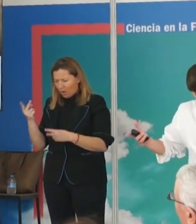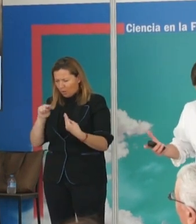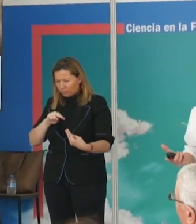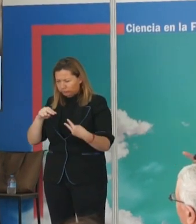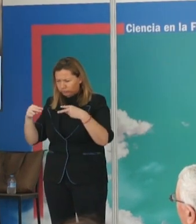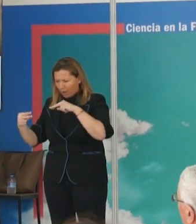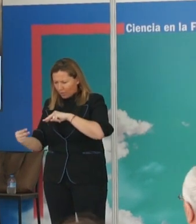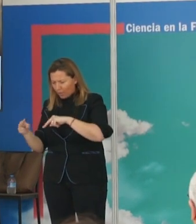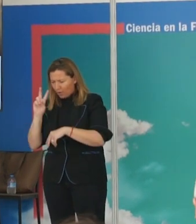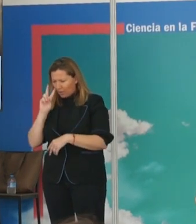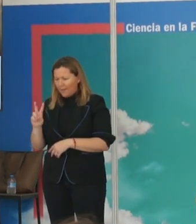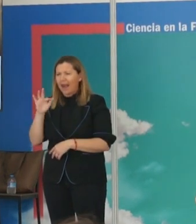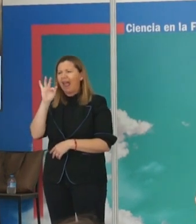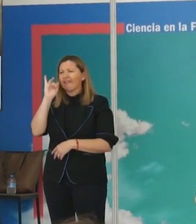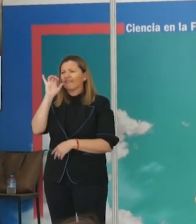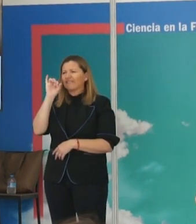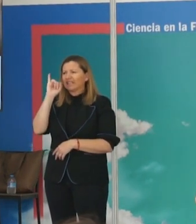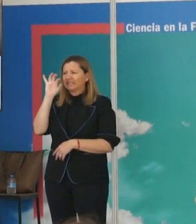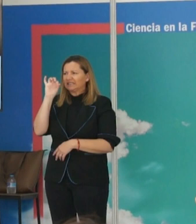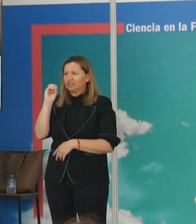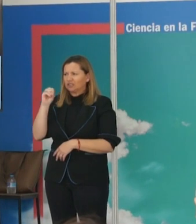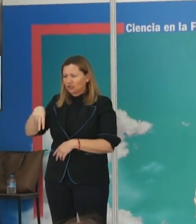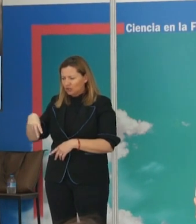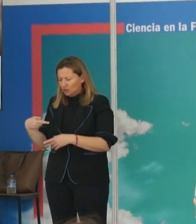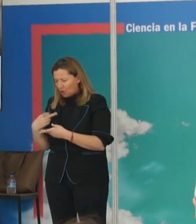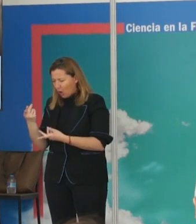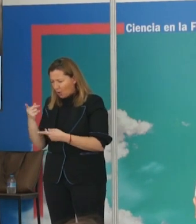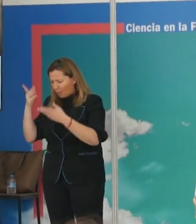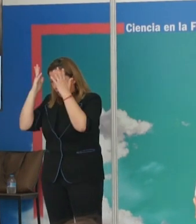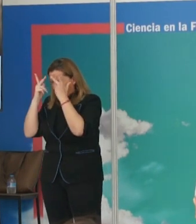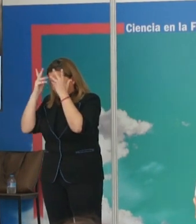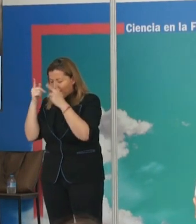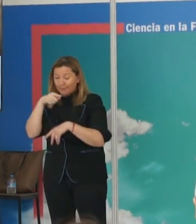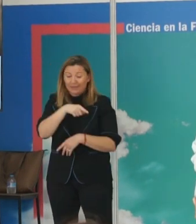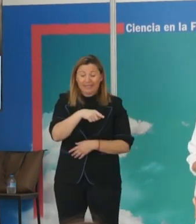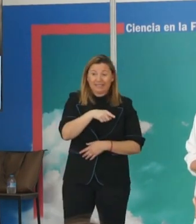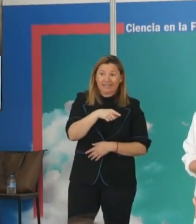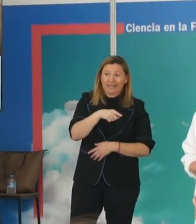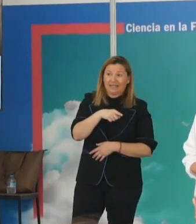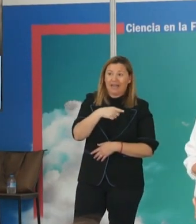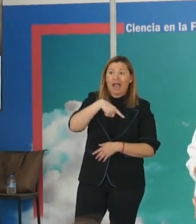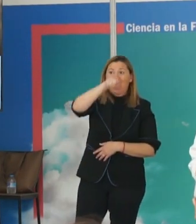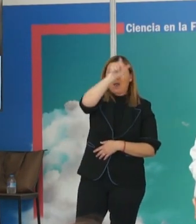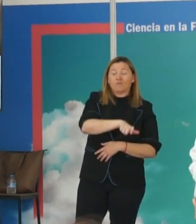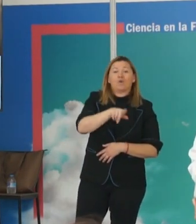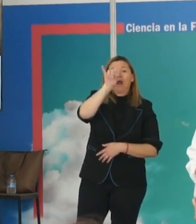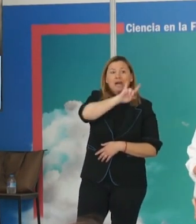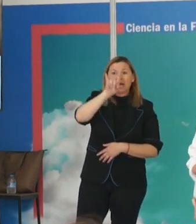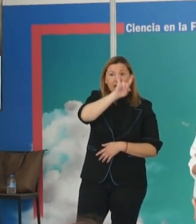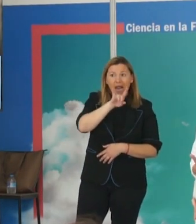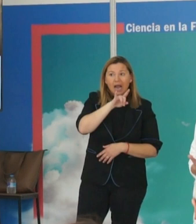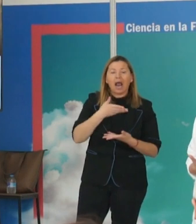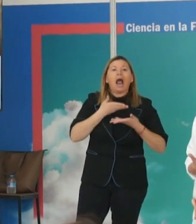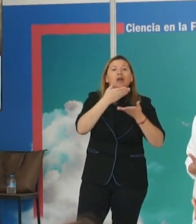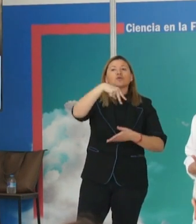fisión. ¿Vale? Y Katherine Johnson, sus cálculos ayudaron a la NASA a la